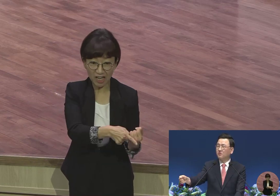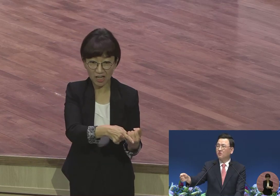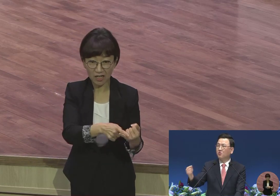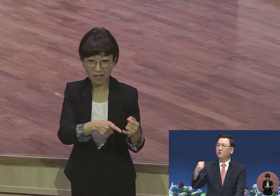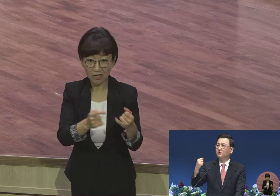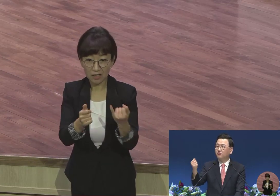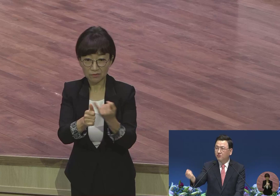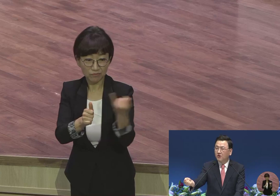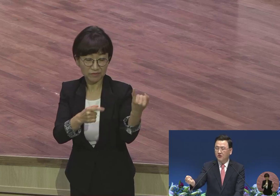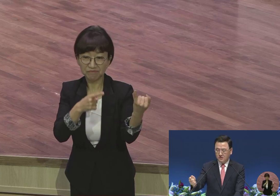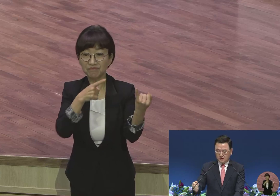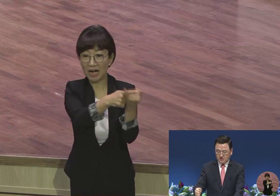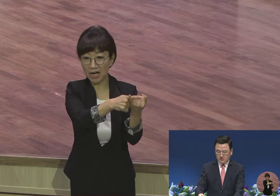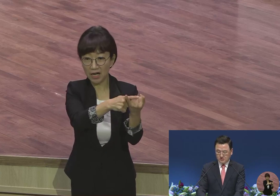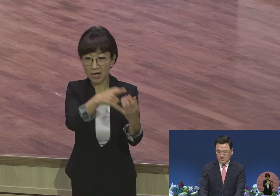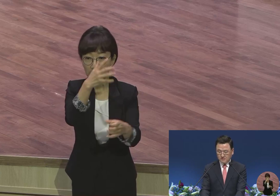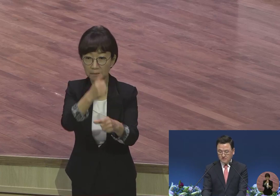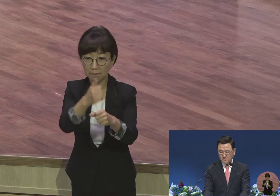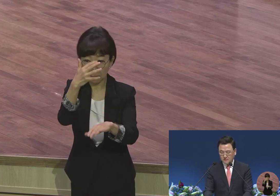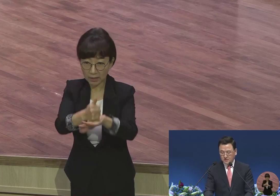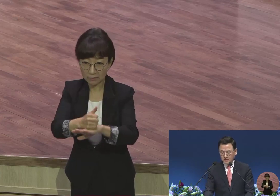아내를 죽이고 본인이 죽어요.